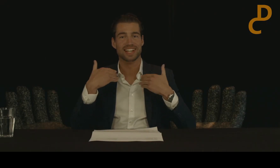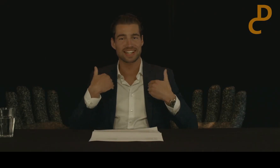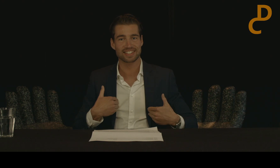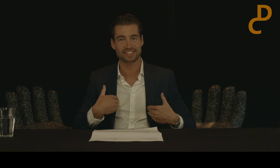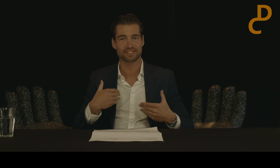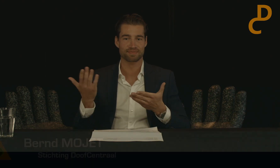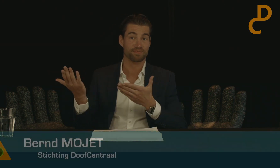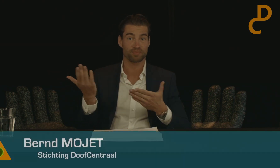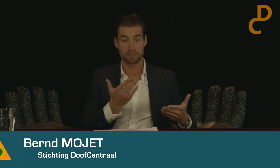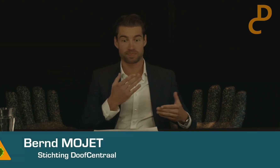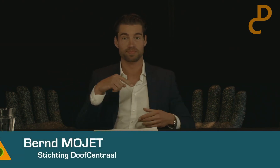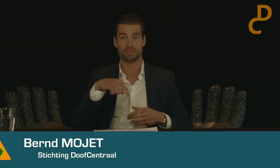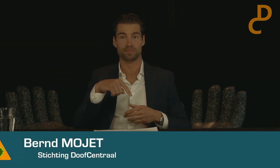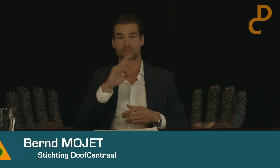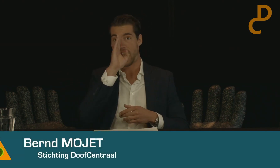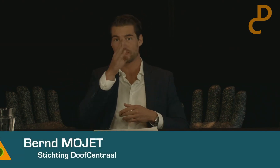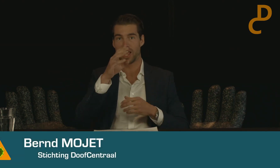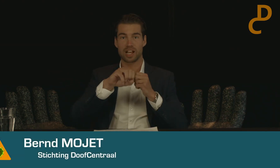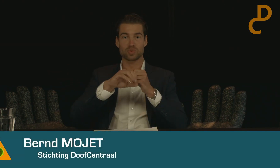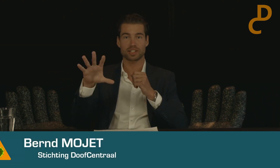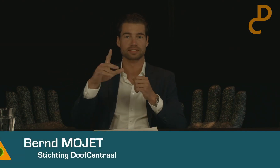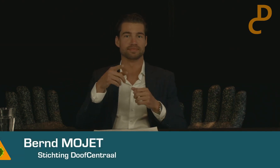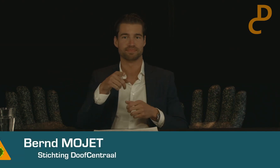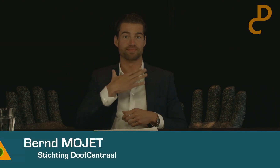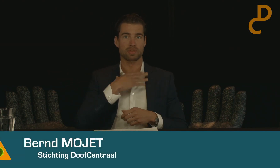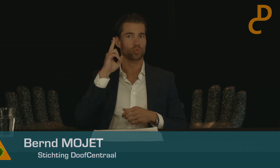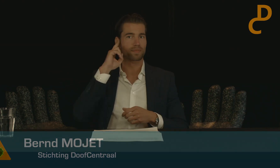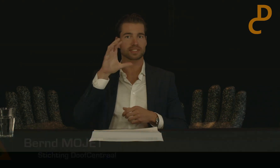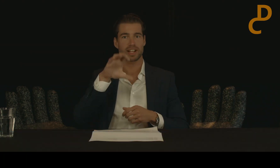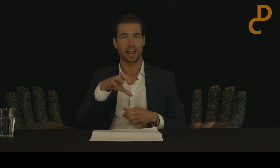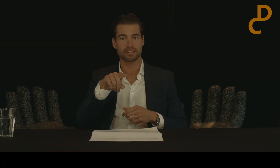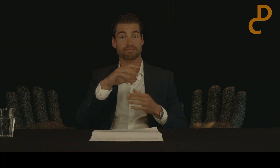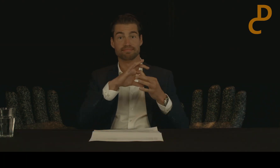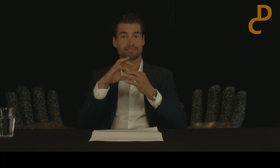Goedenavond, dames en heren. Welkom bij deze live-uitzending van Doof Centraal